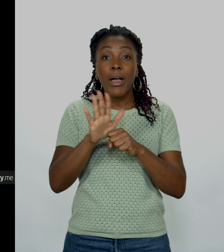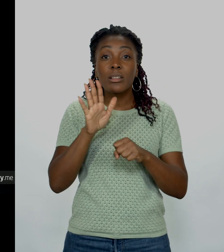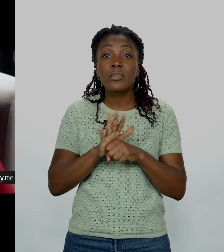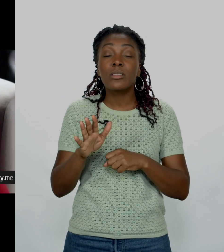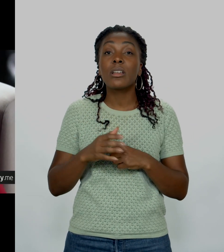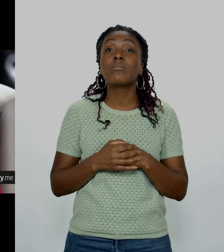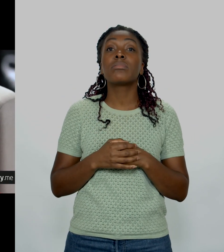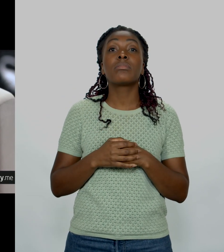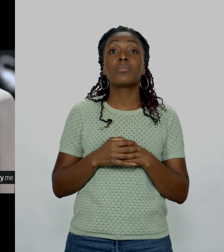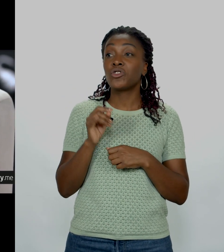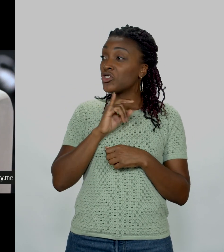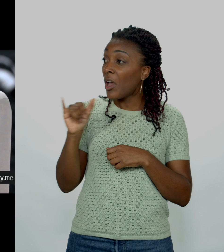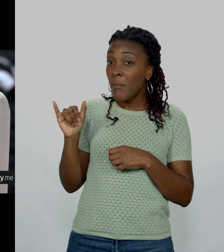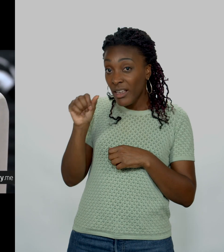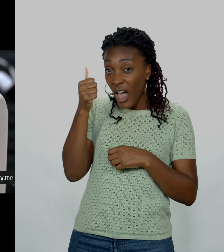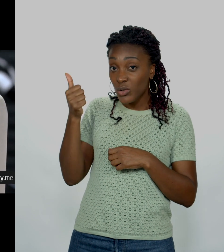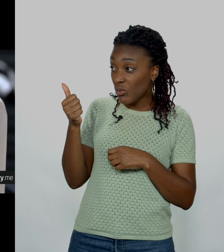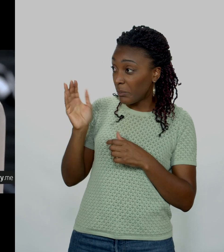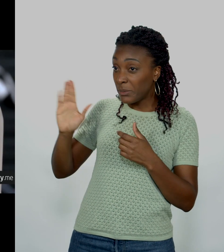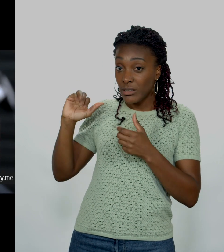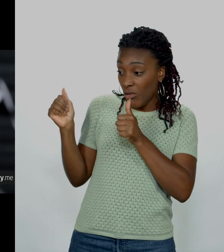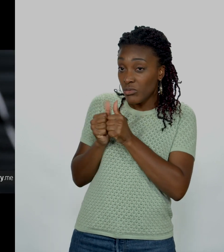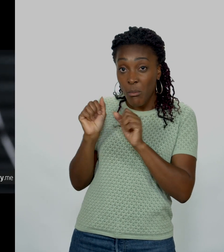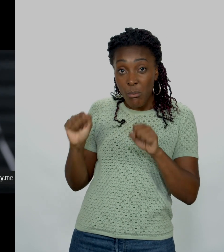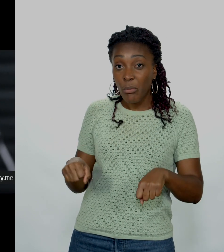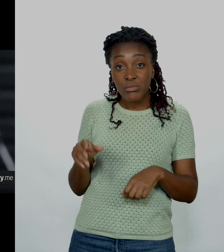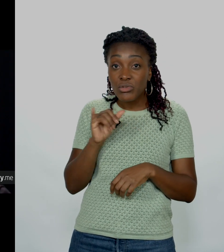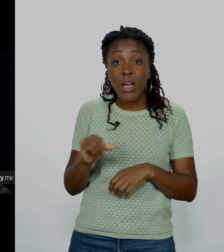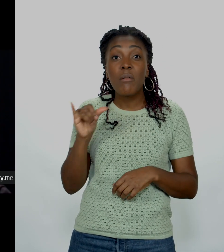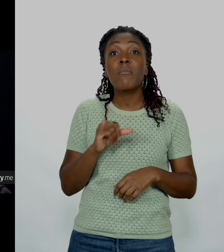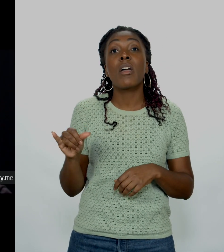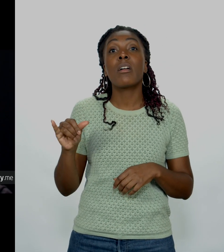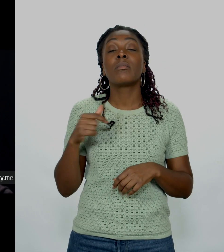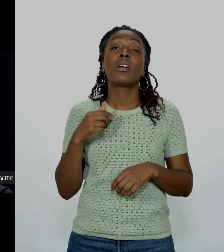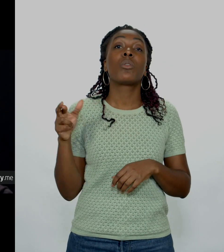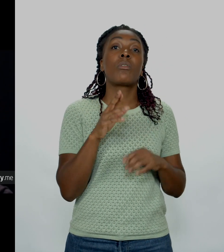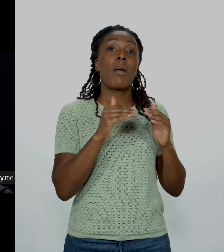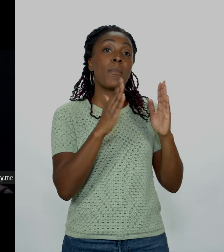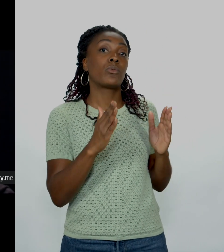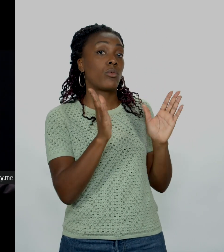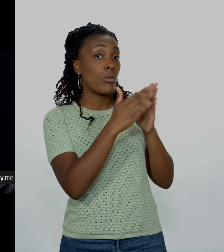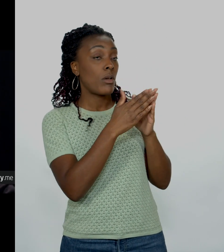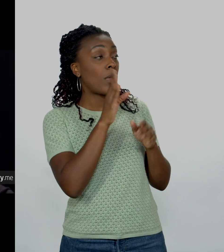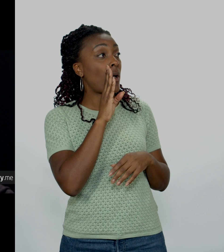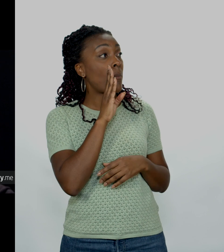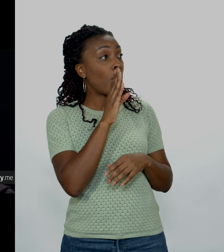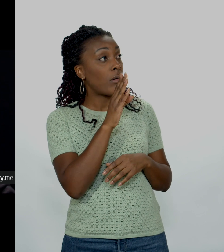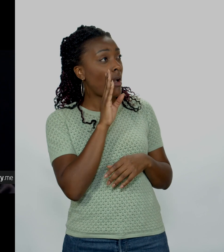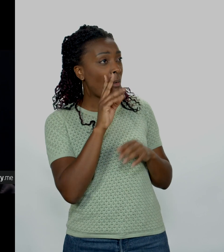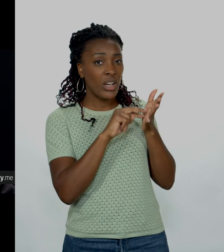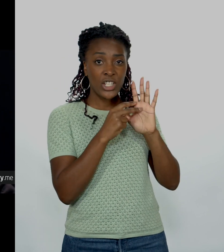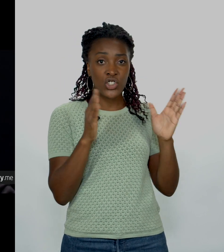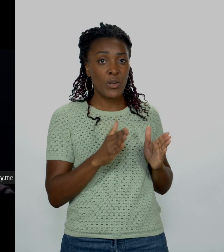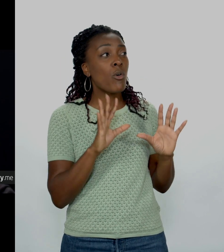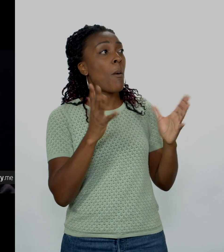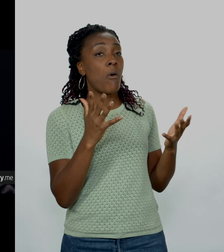belle, que jamais je pourrais être avec des mecs comme ça. Je suis rentrée chez moi, j'ai demandé à ma mère